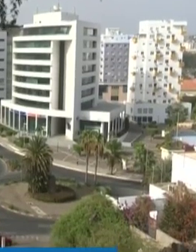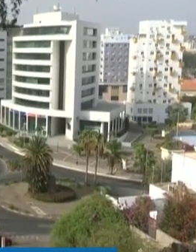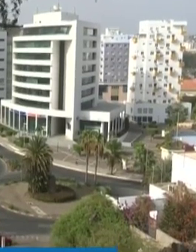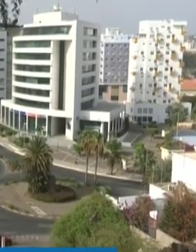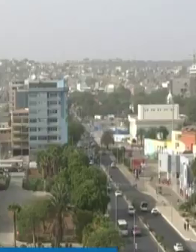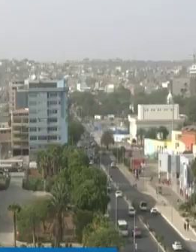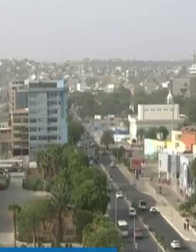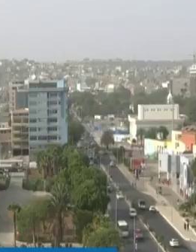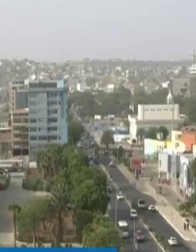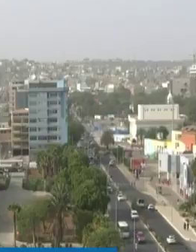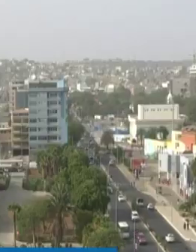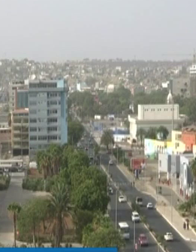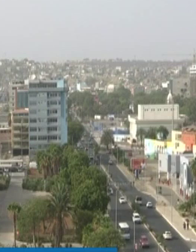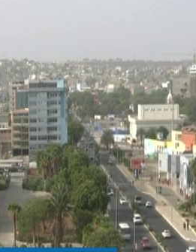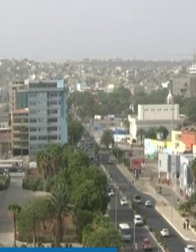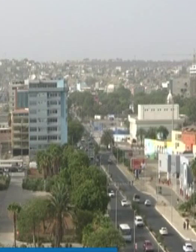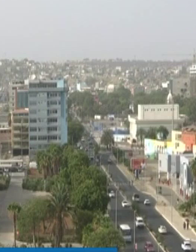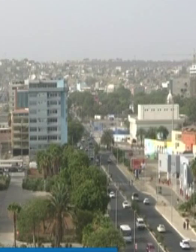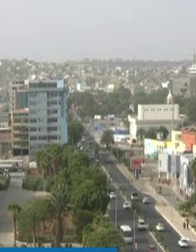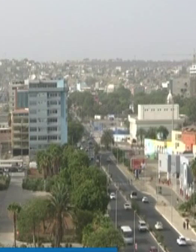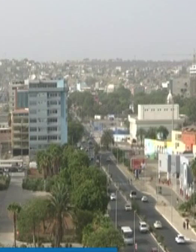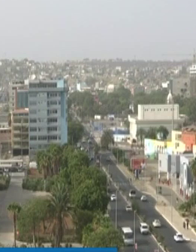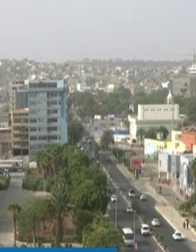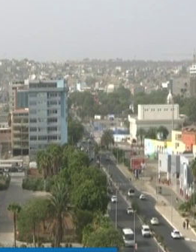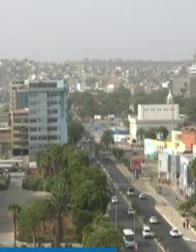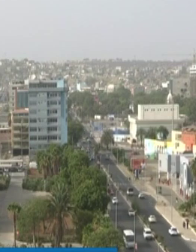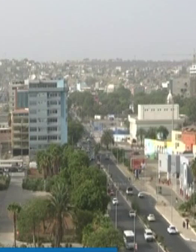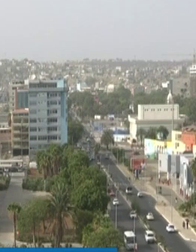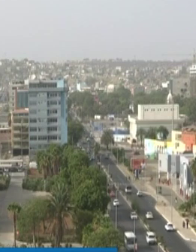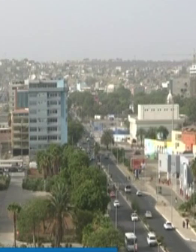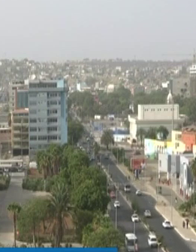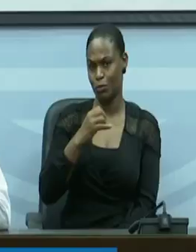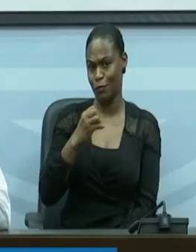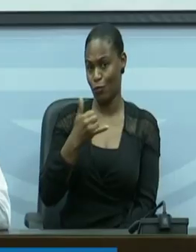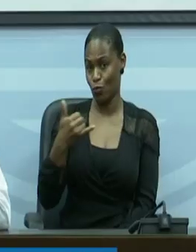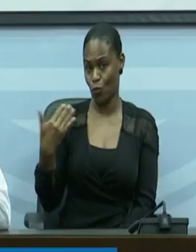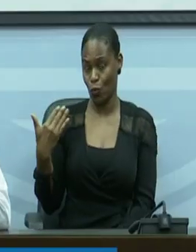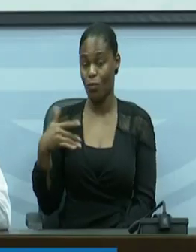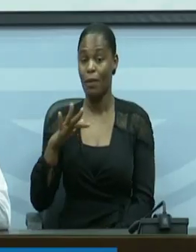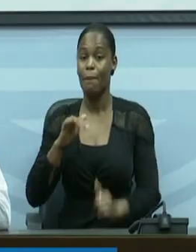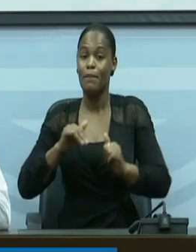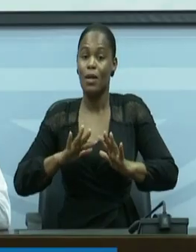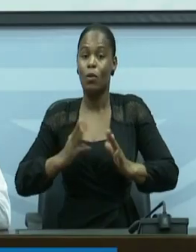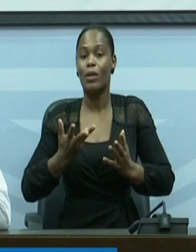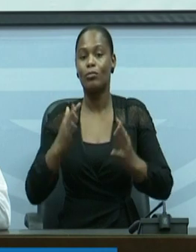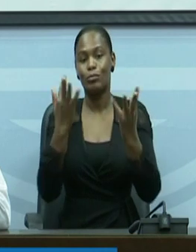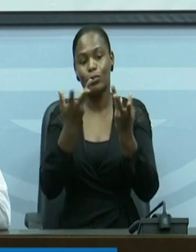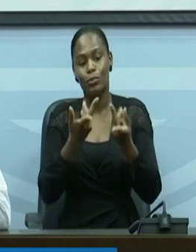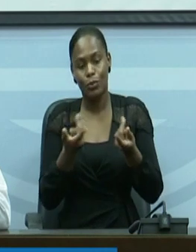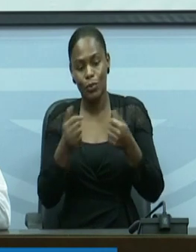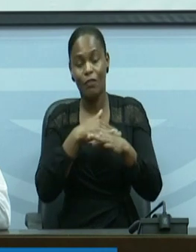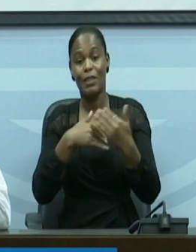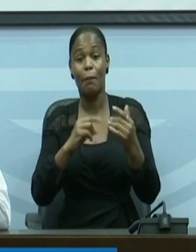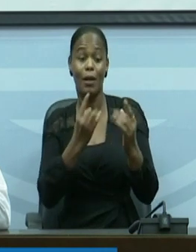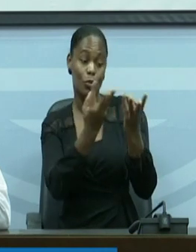milhares de casos notificados nos últimos 2 meses em Cabo Verde. Quando nós fazemos as contas para calcular